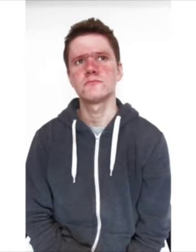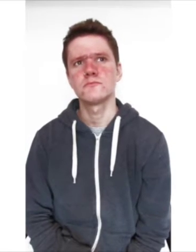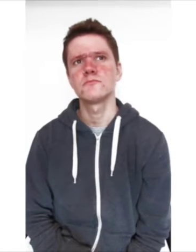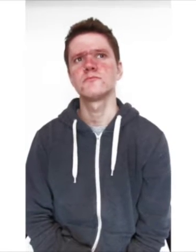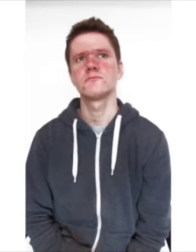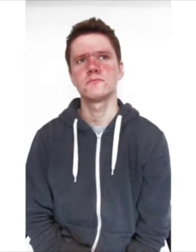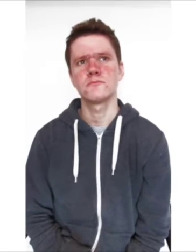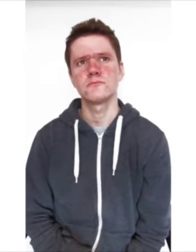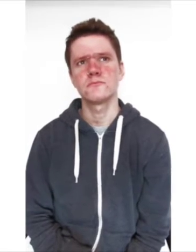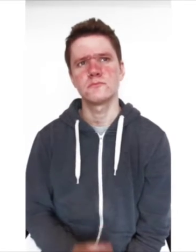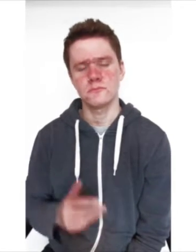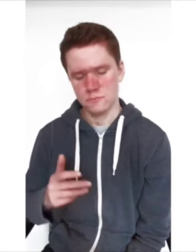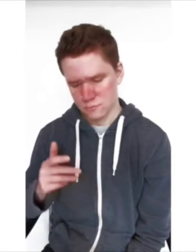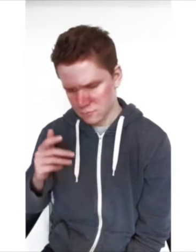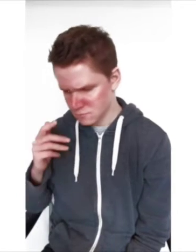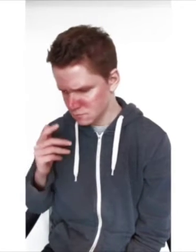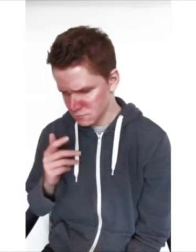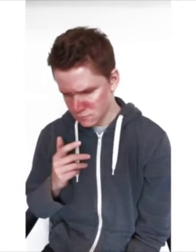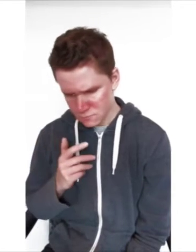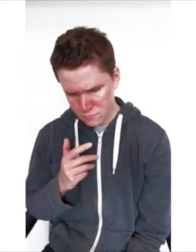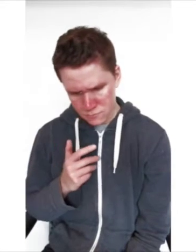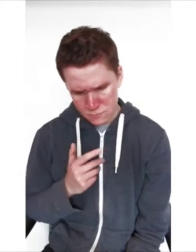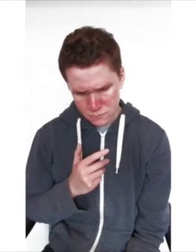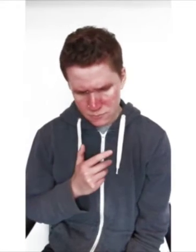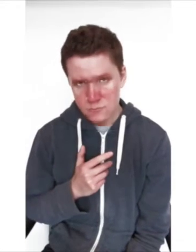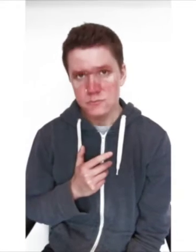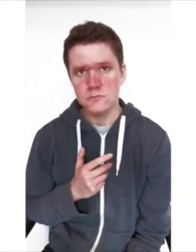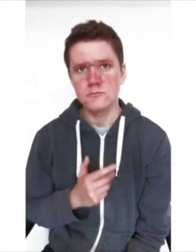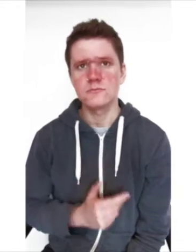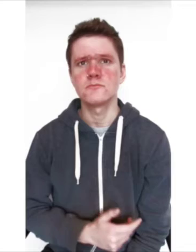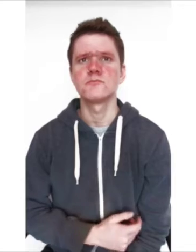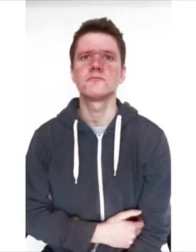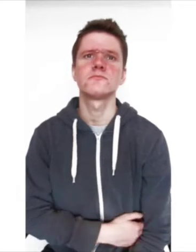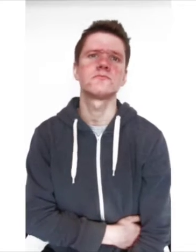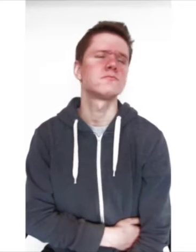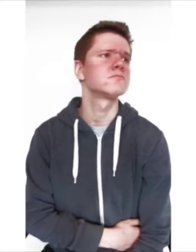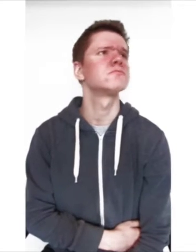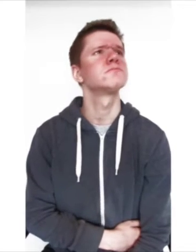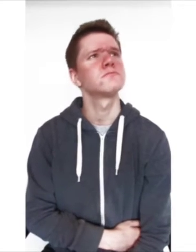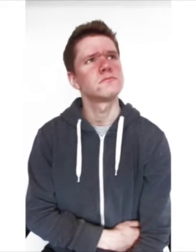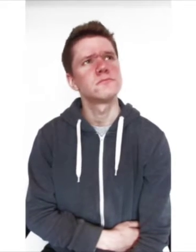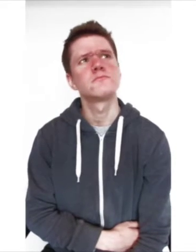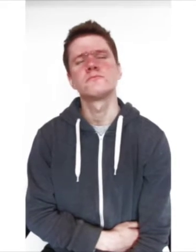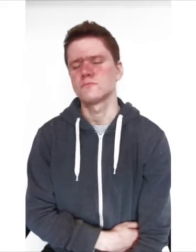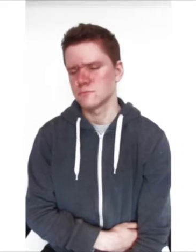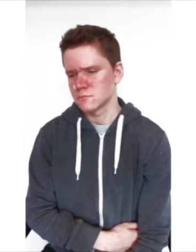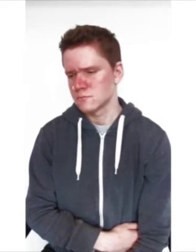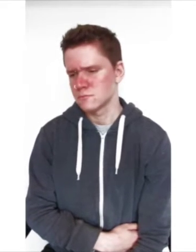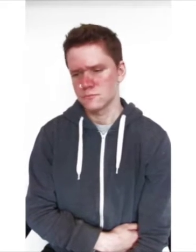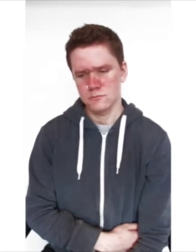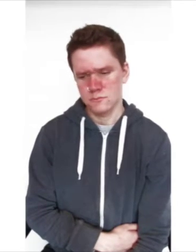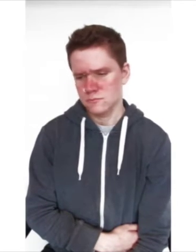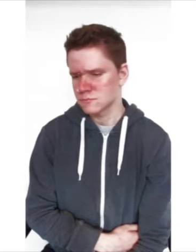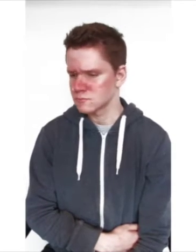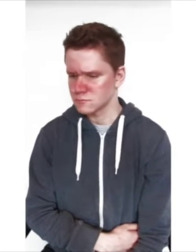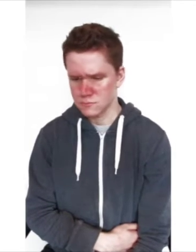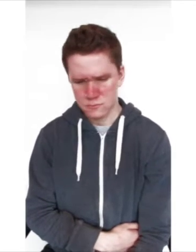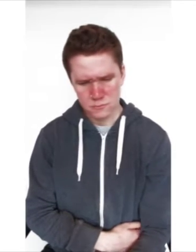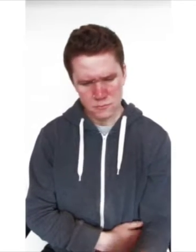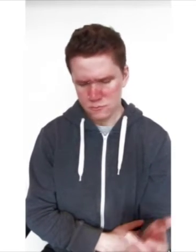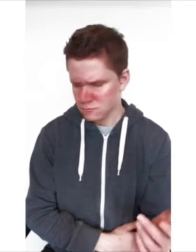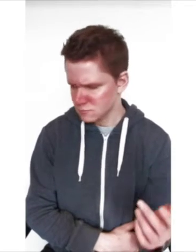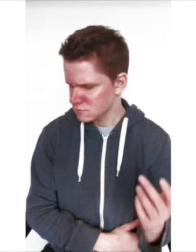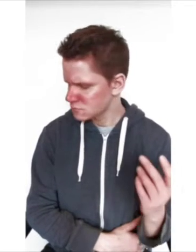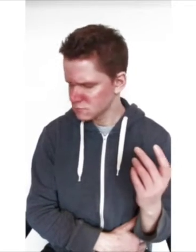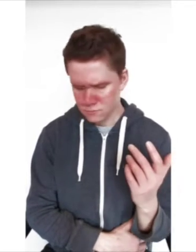hai fatto. E quella rosa sul letto non ci ho fatto pace, mi resta addosso. Certi